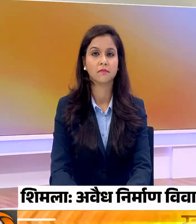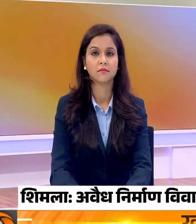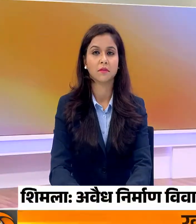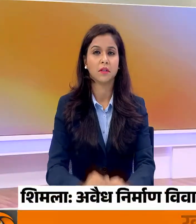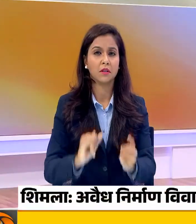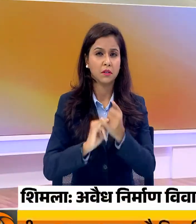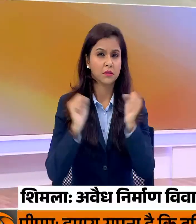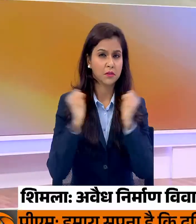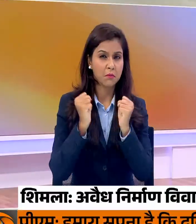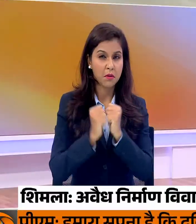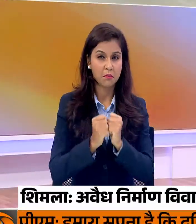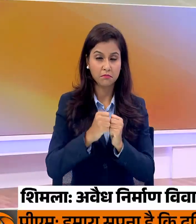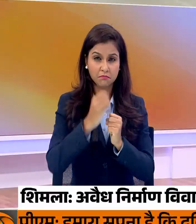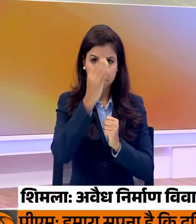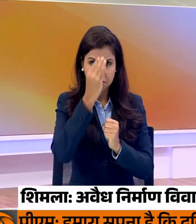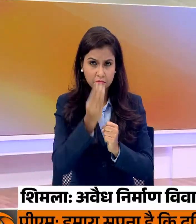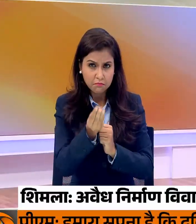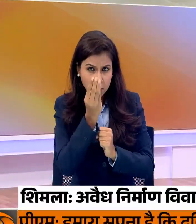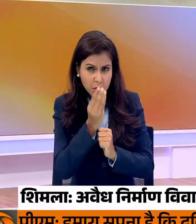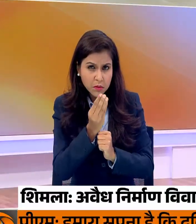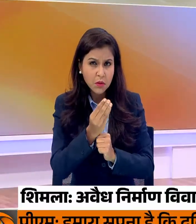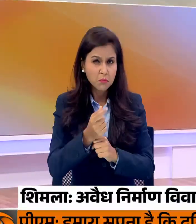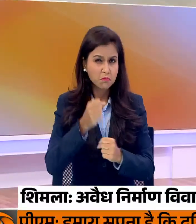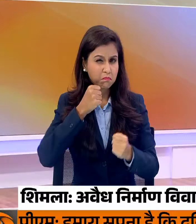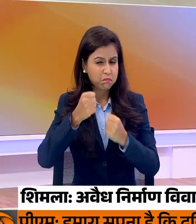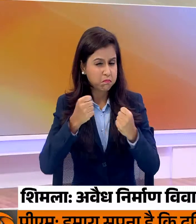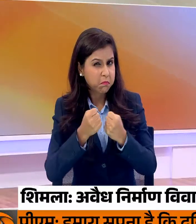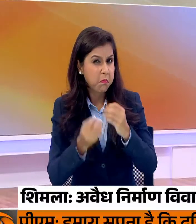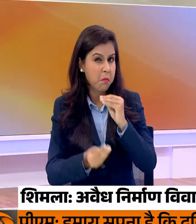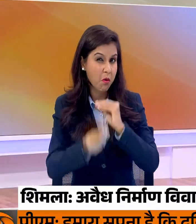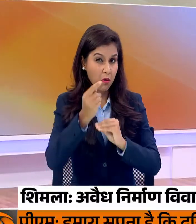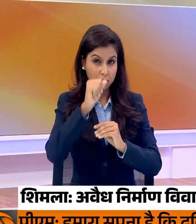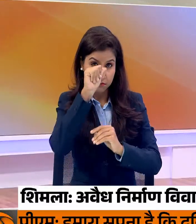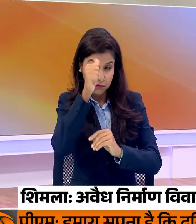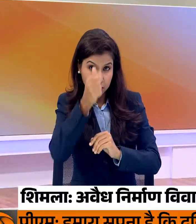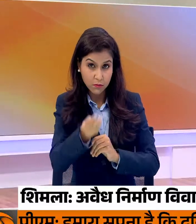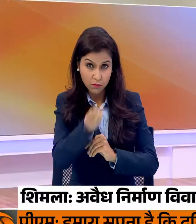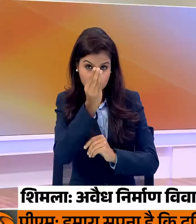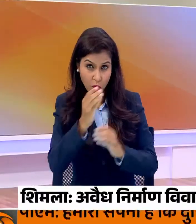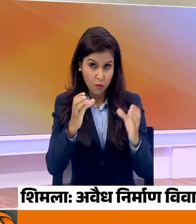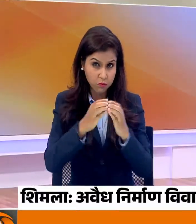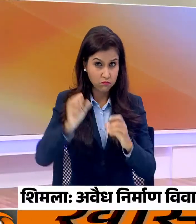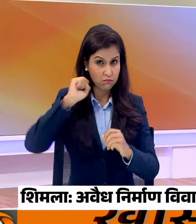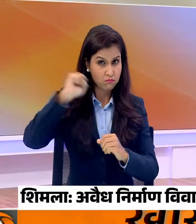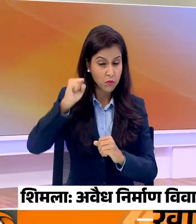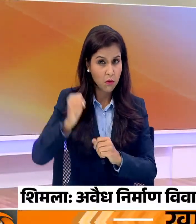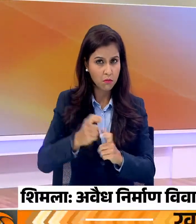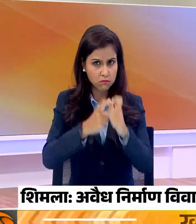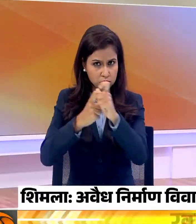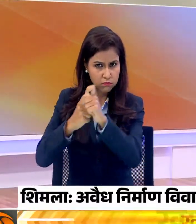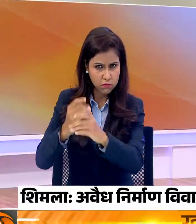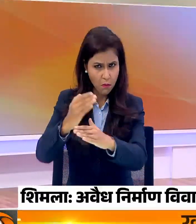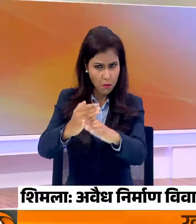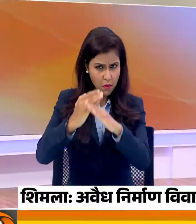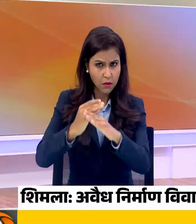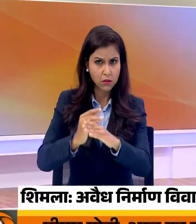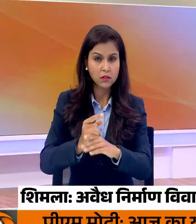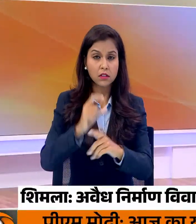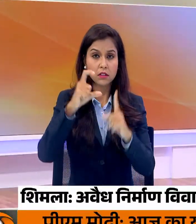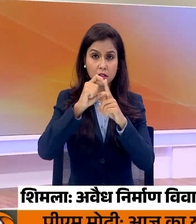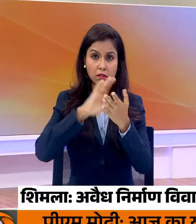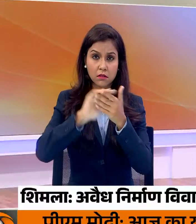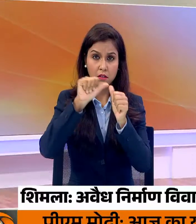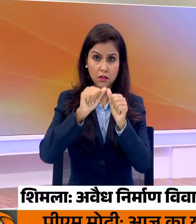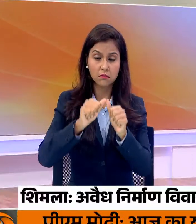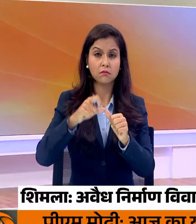शिमला में मस्जिद विवाद में तेज हुआ हिंदू संगठनों का प्रदर्शन। सुरक्षा के कड़े इंतजाम के बीच धारा